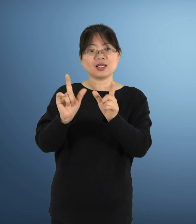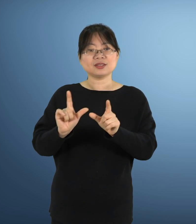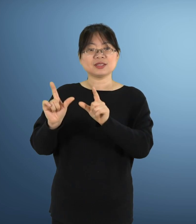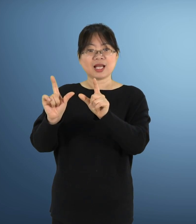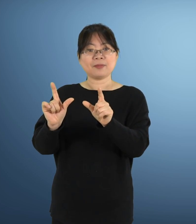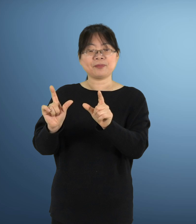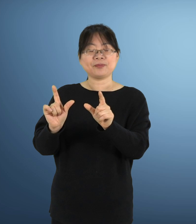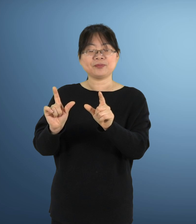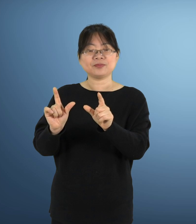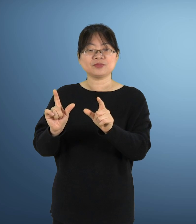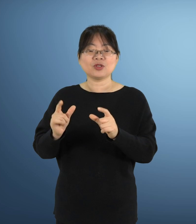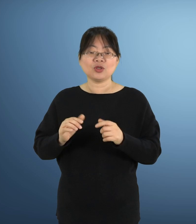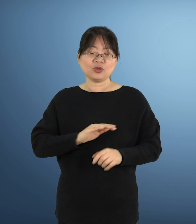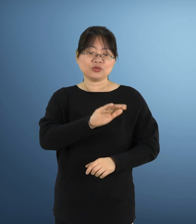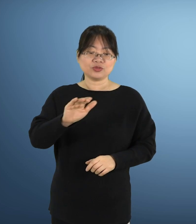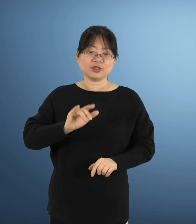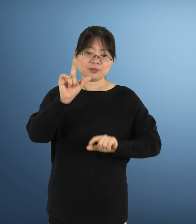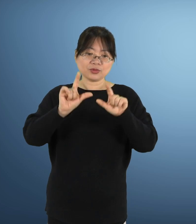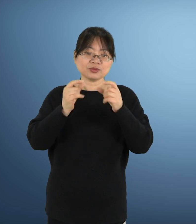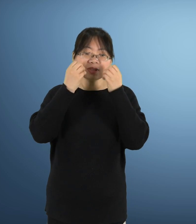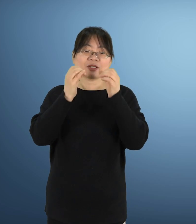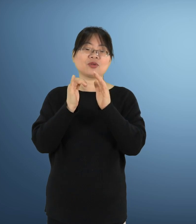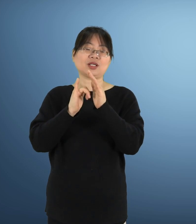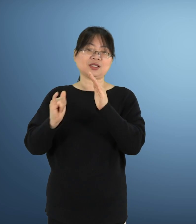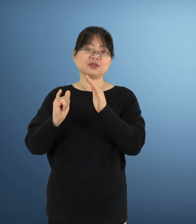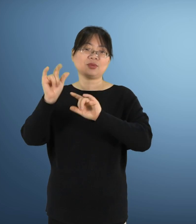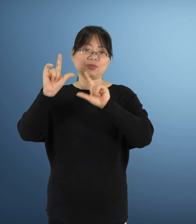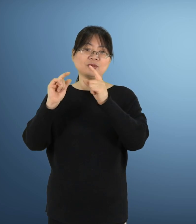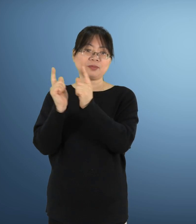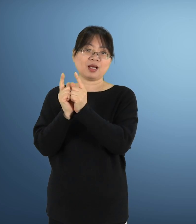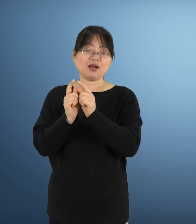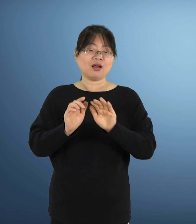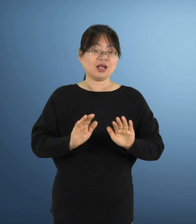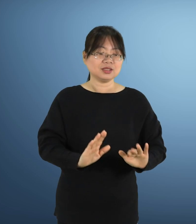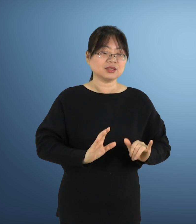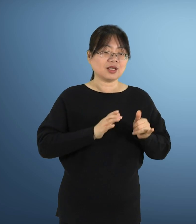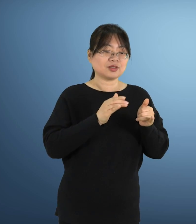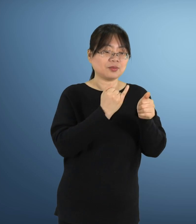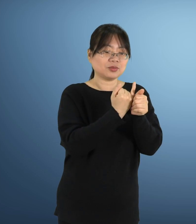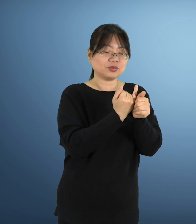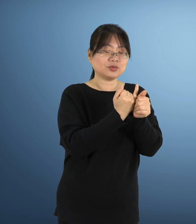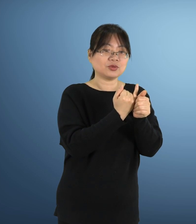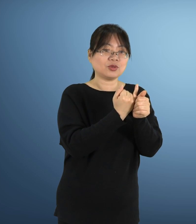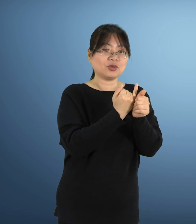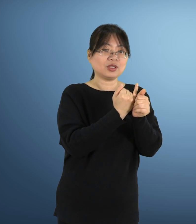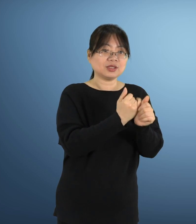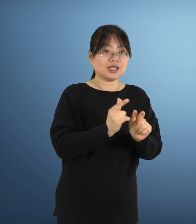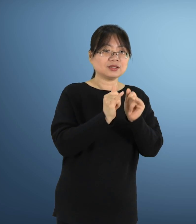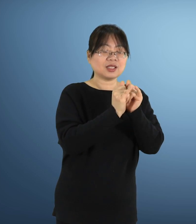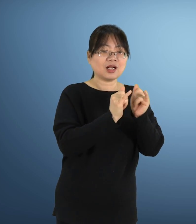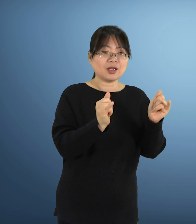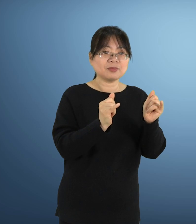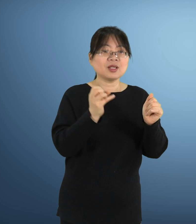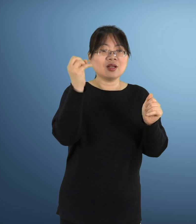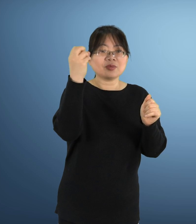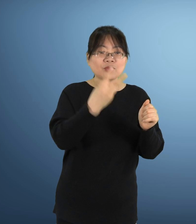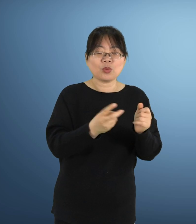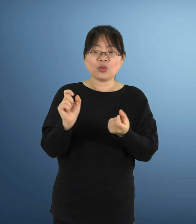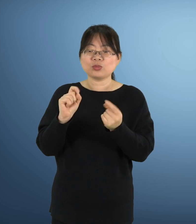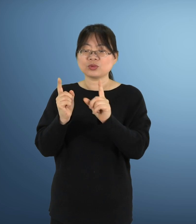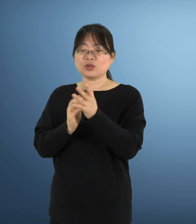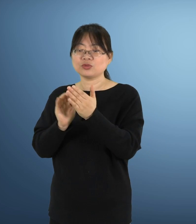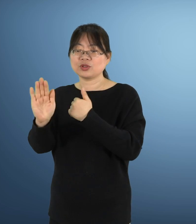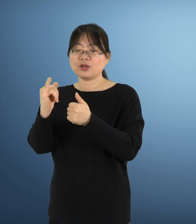새로운 가족으로 우리가 만나는 거지, 이 땅에 부부로 살던 사람이 저 세상까지 또 부부로